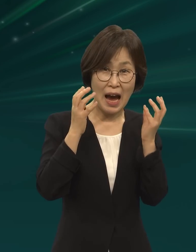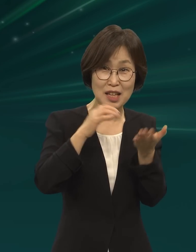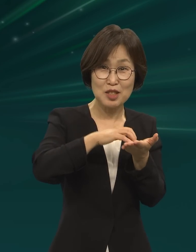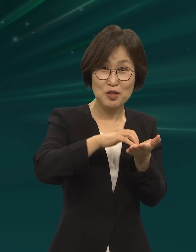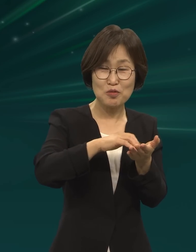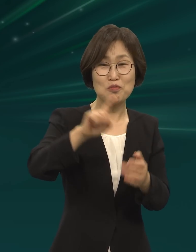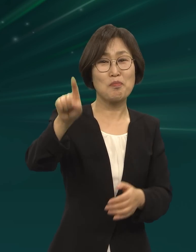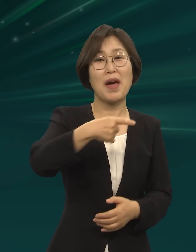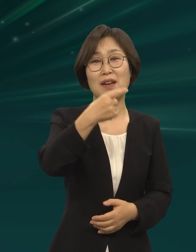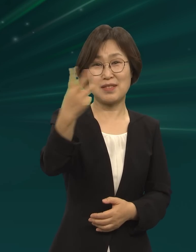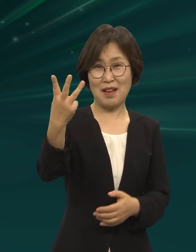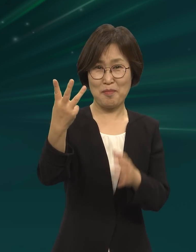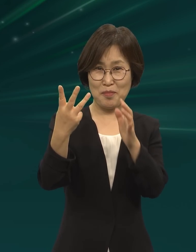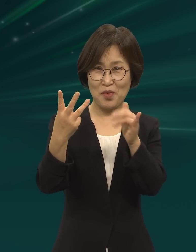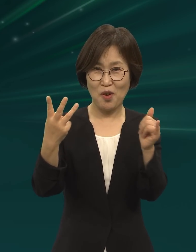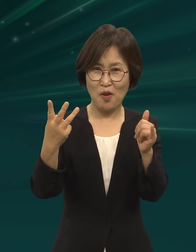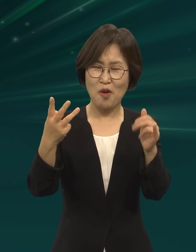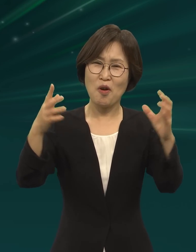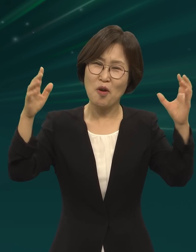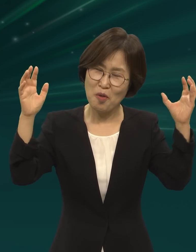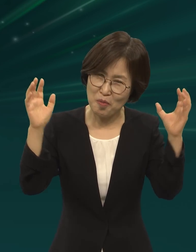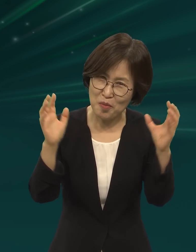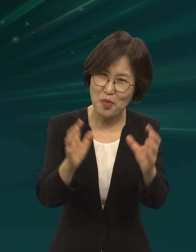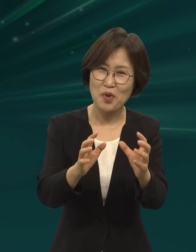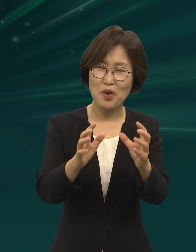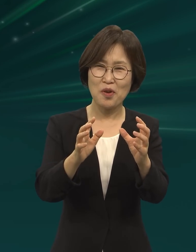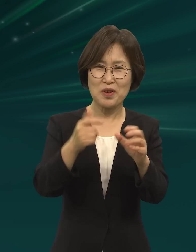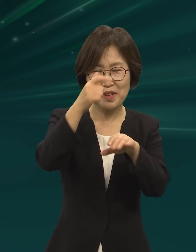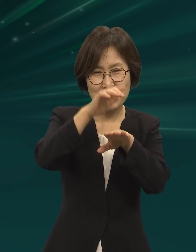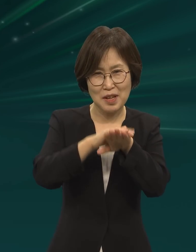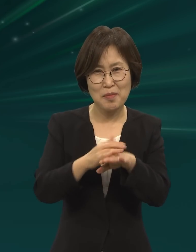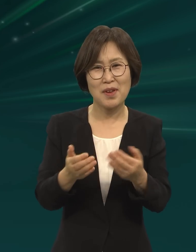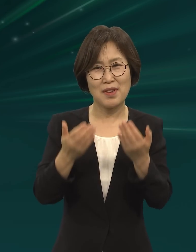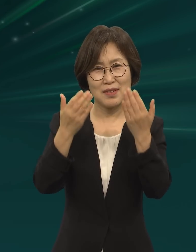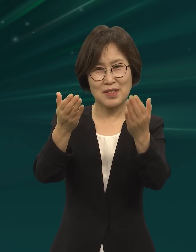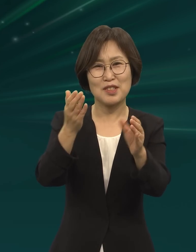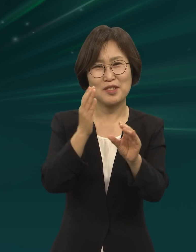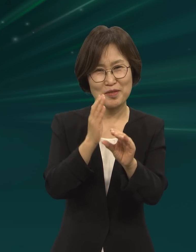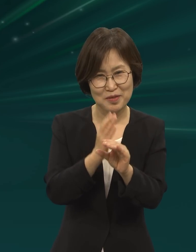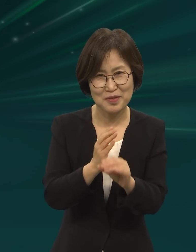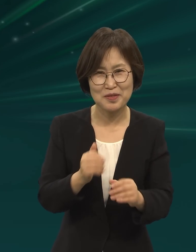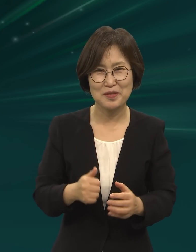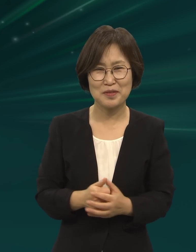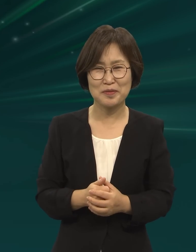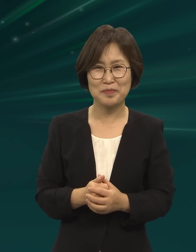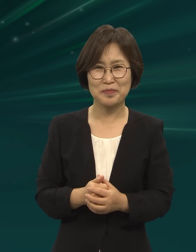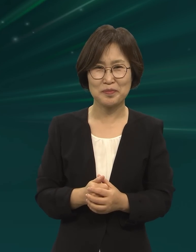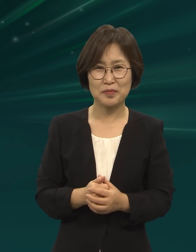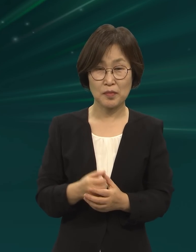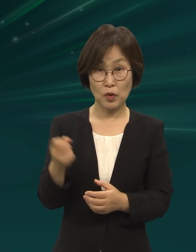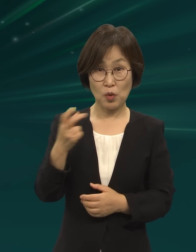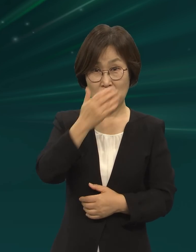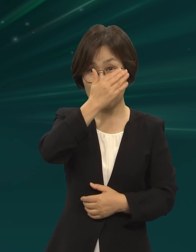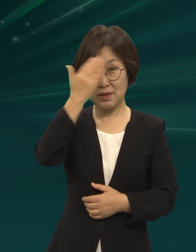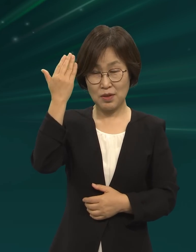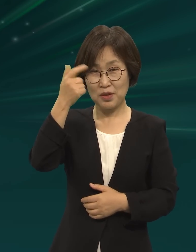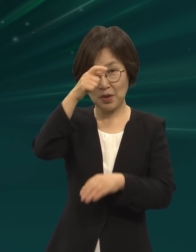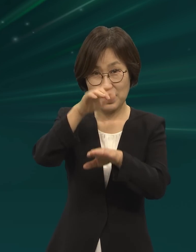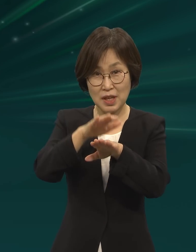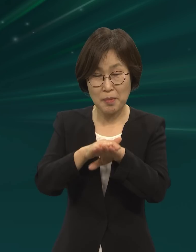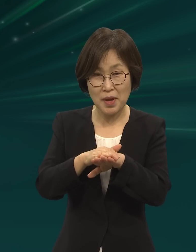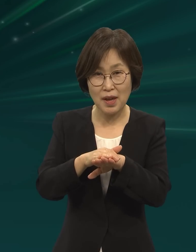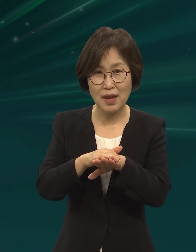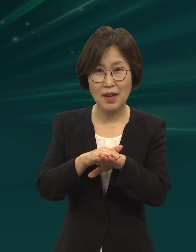어린이들이 매주마다 지금 5군데에서 지금 이렇게 크고 잘하고 있습니다. 청년 예배, 우리가